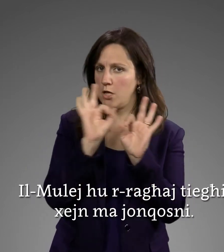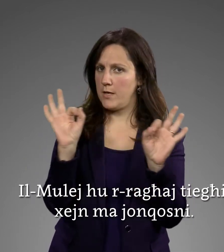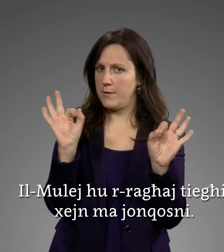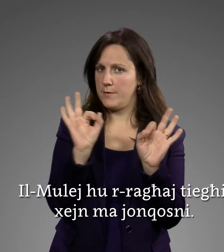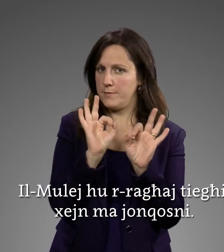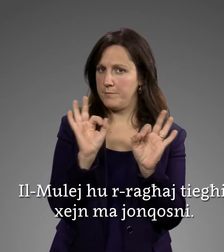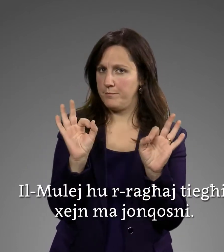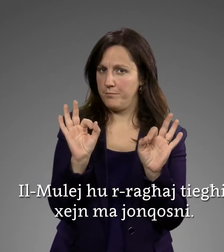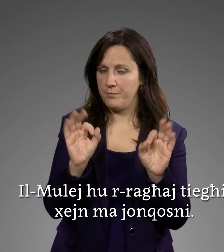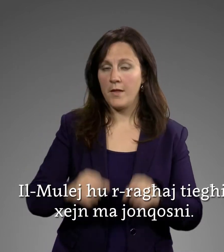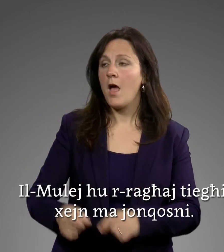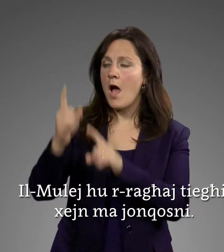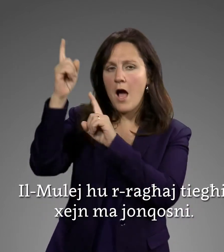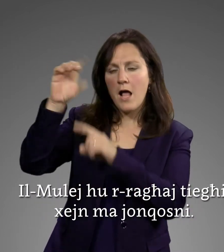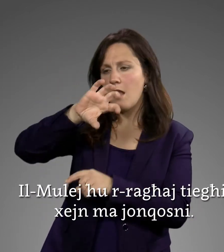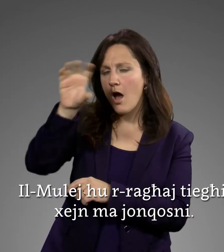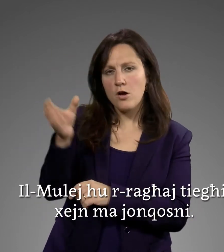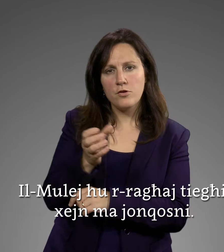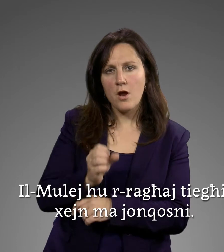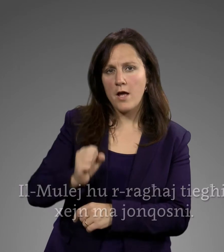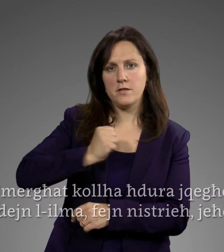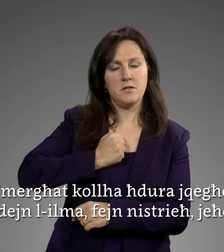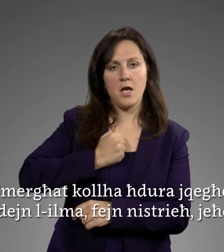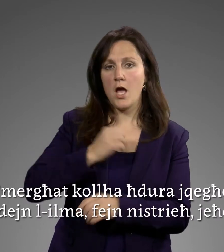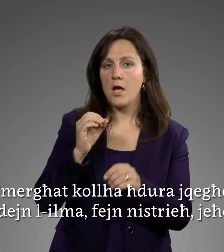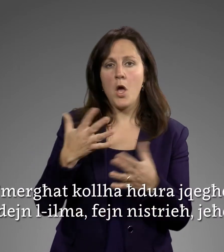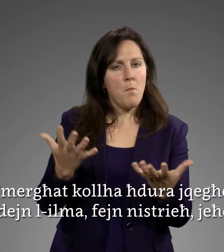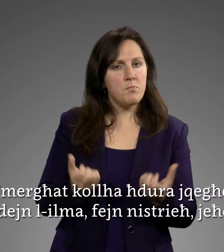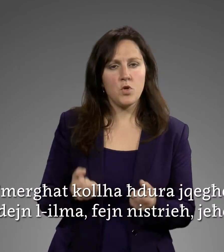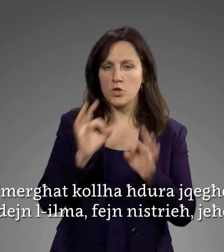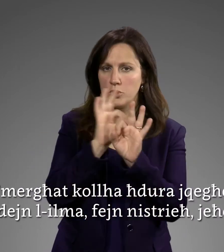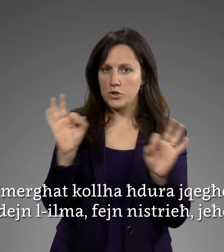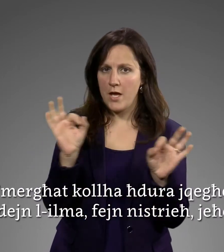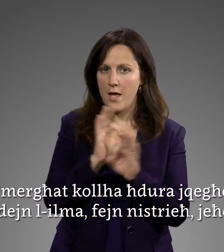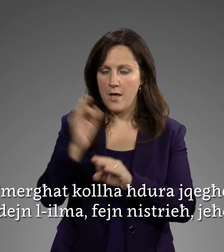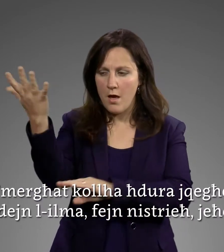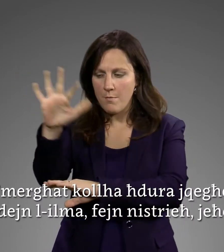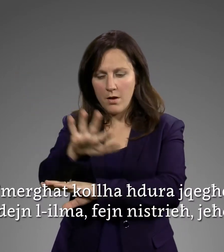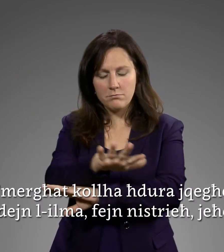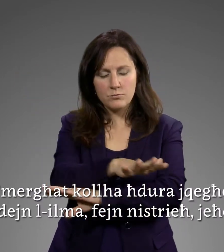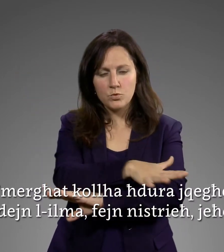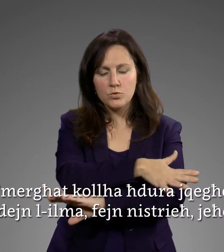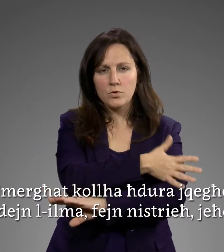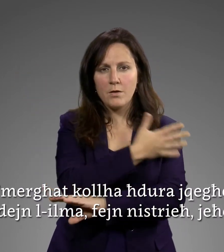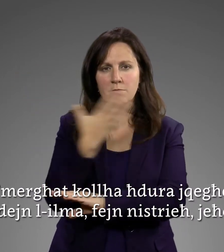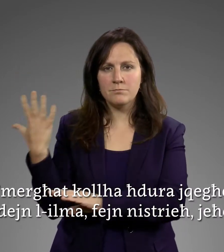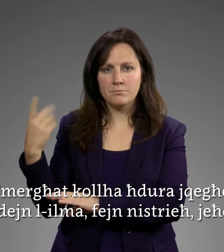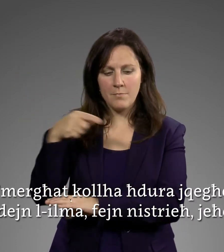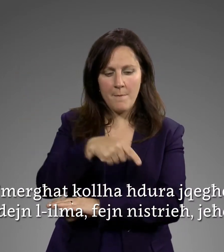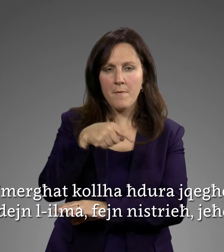Il-mulej u r-raj tiegħi xejn ma jonqosni. F'merat kollha ħdura jqiegħdni ħdejn l-ilma fejn